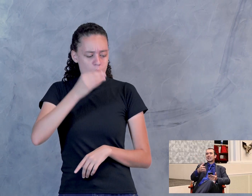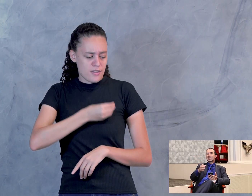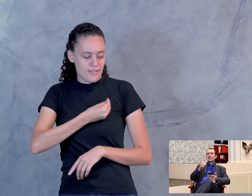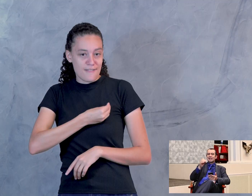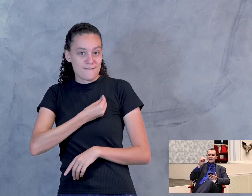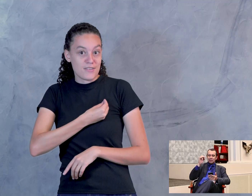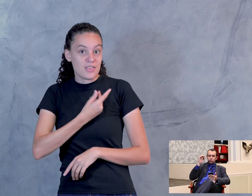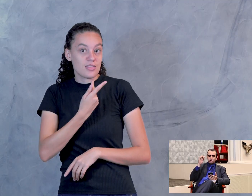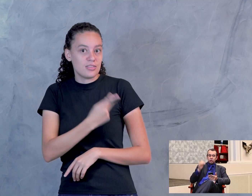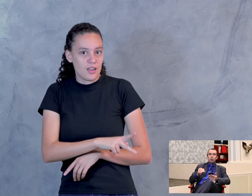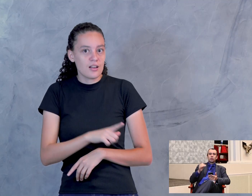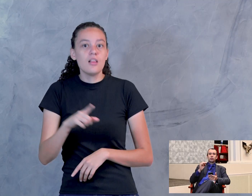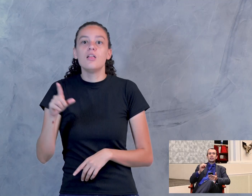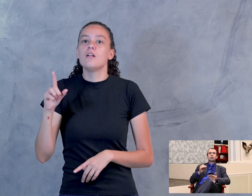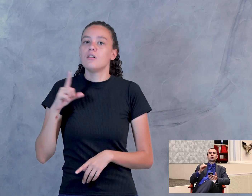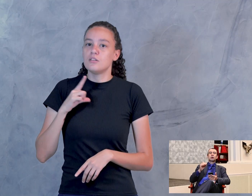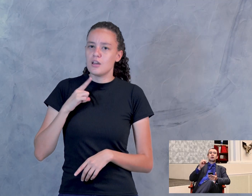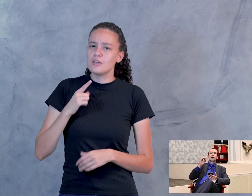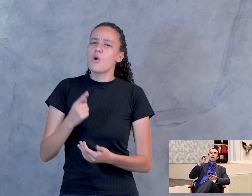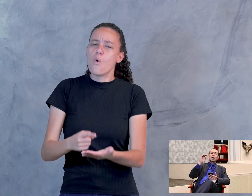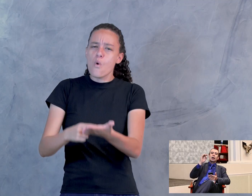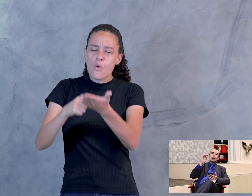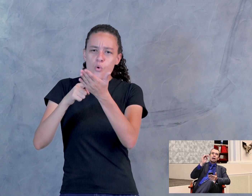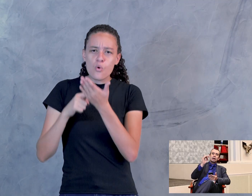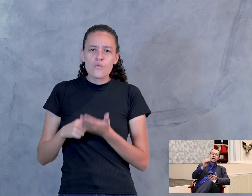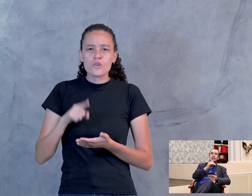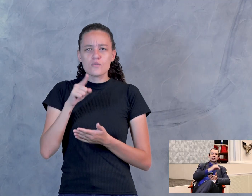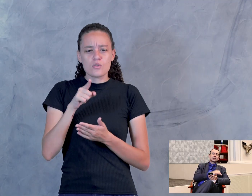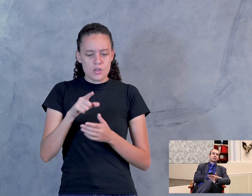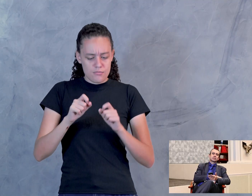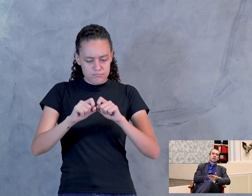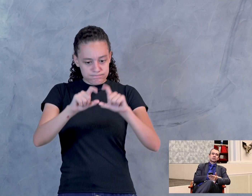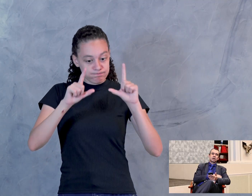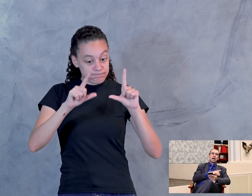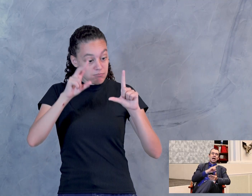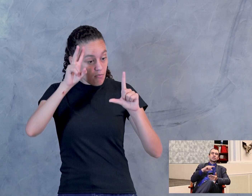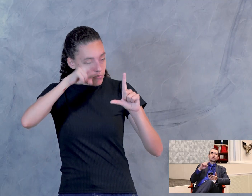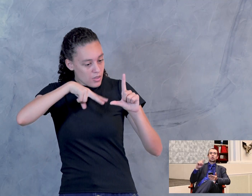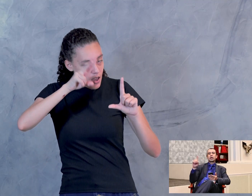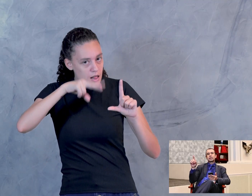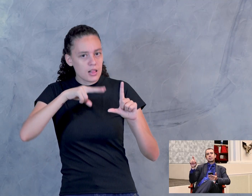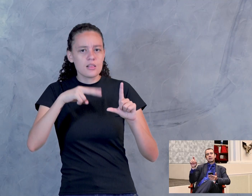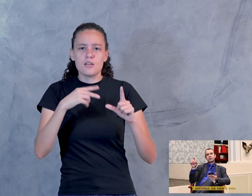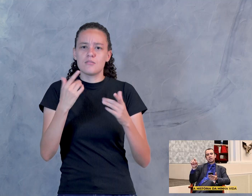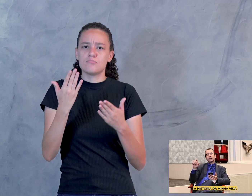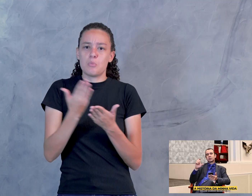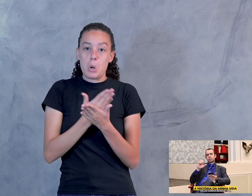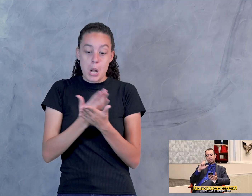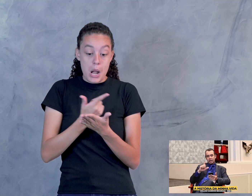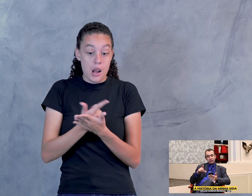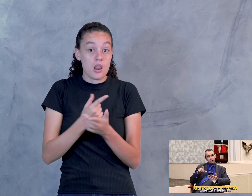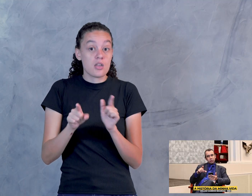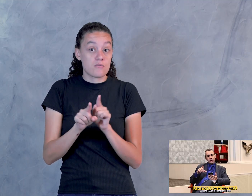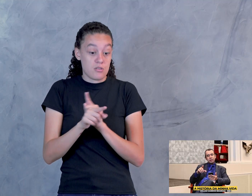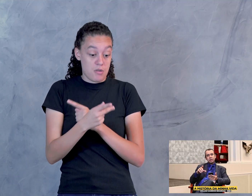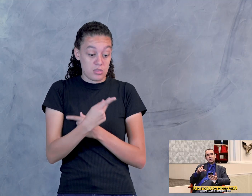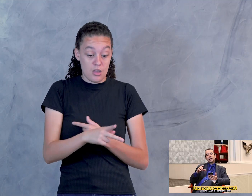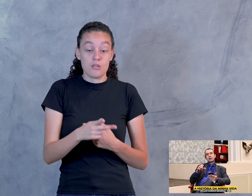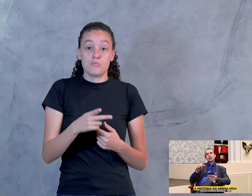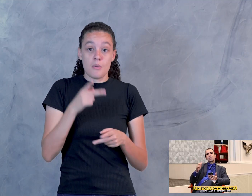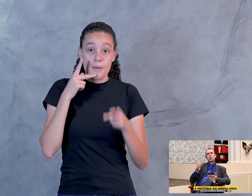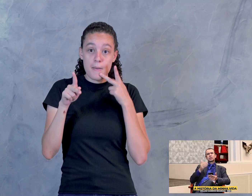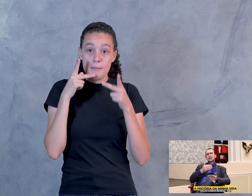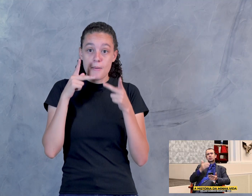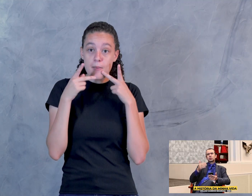minha vida, que eu te convido a ler essa mensagem, a história da minha vida, pregada por William